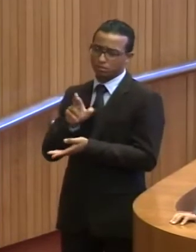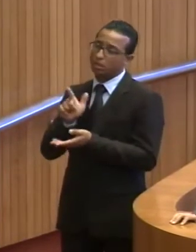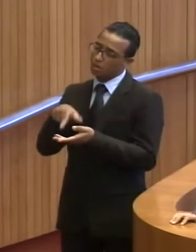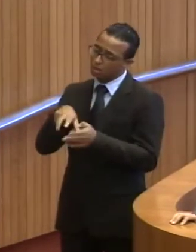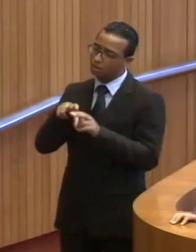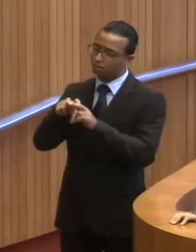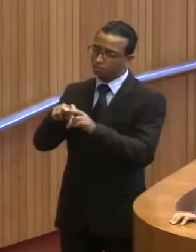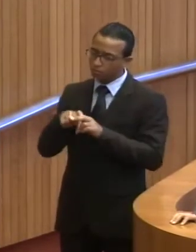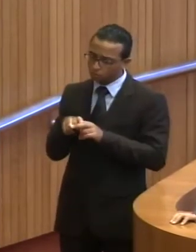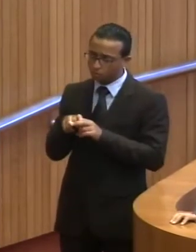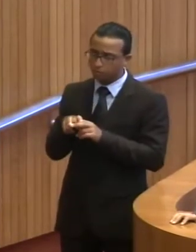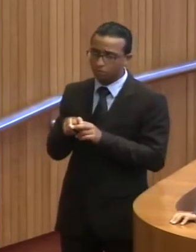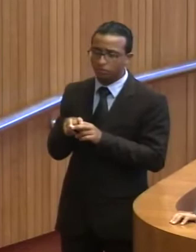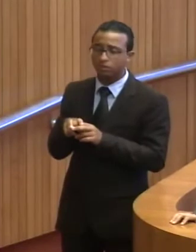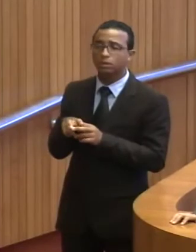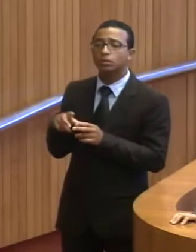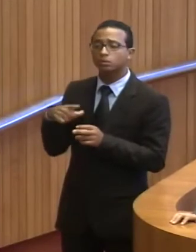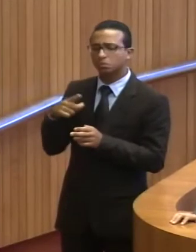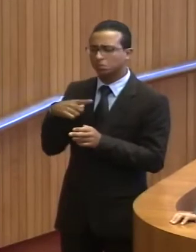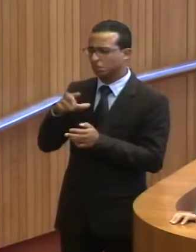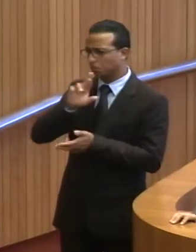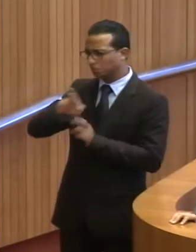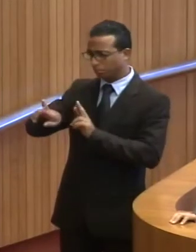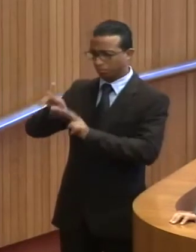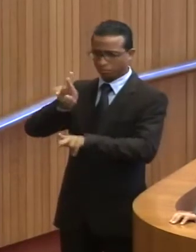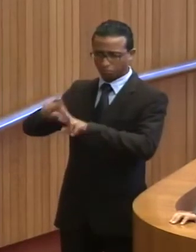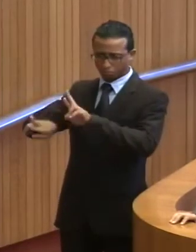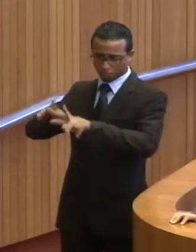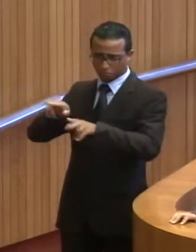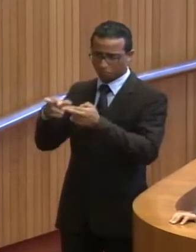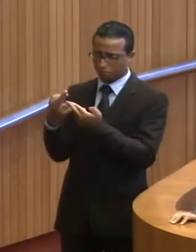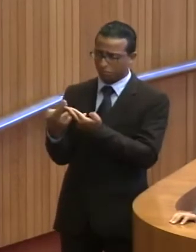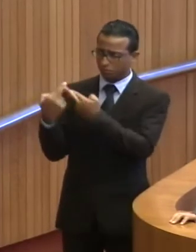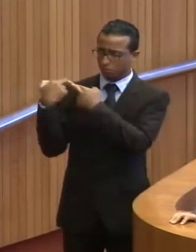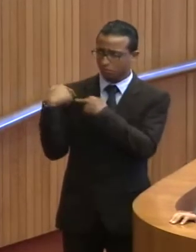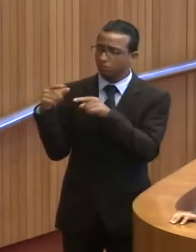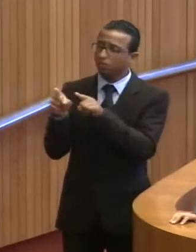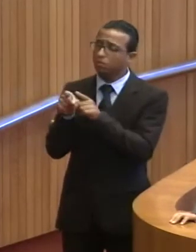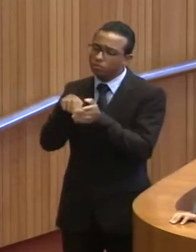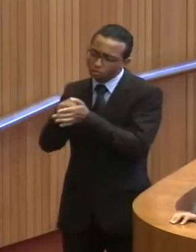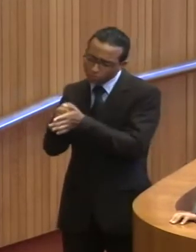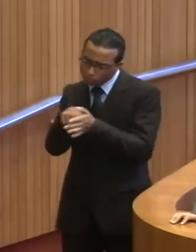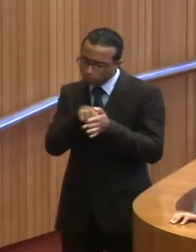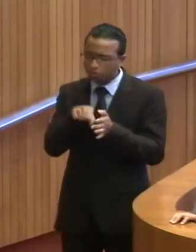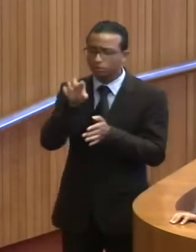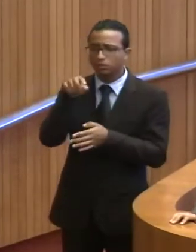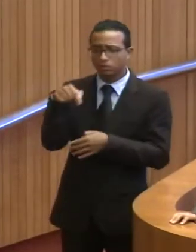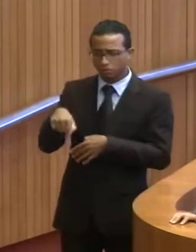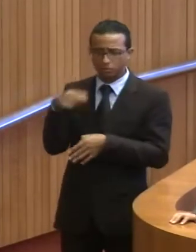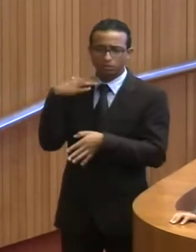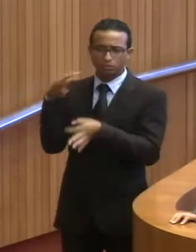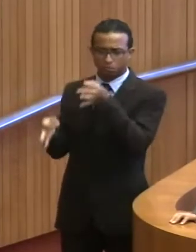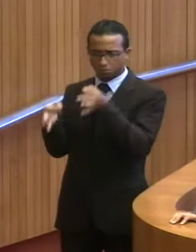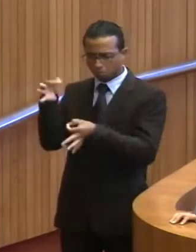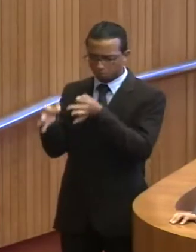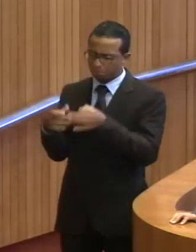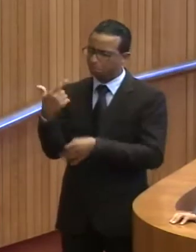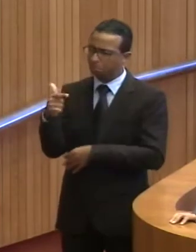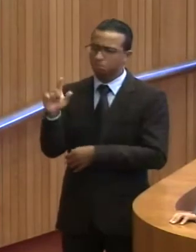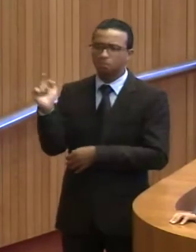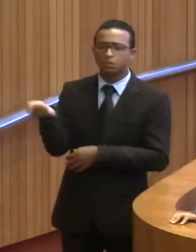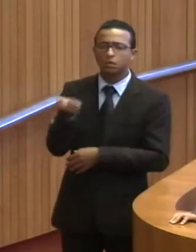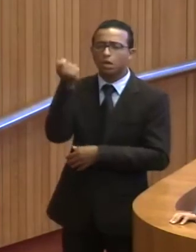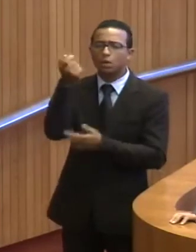sentido, a despeito de haver diversos responsáveis e da inspeção realizada por este tribunal, não há